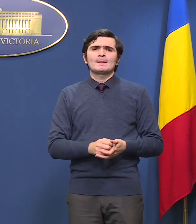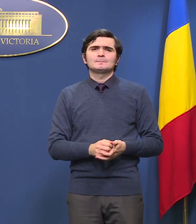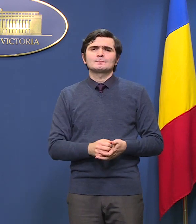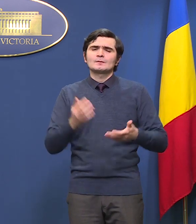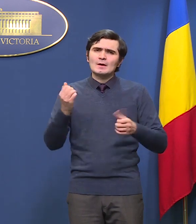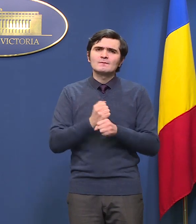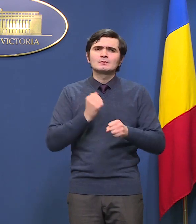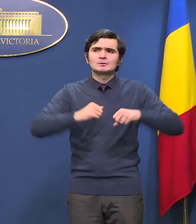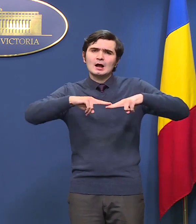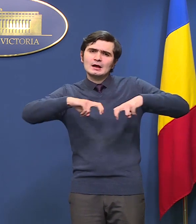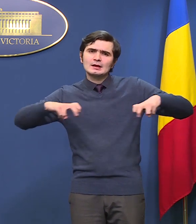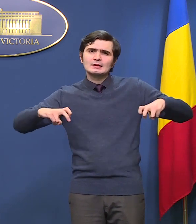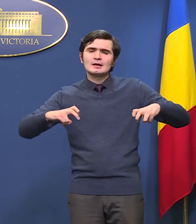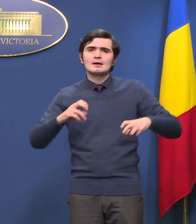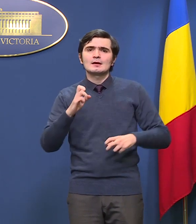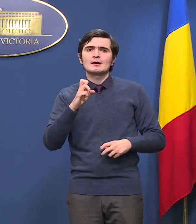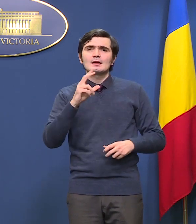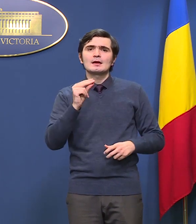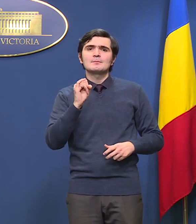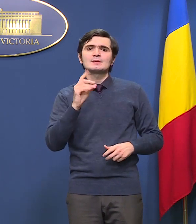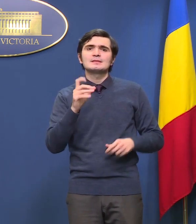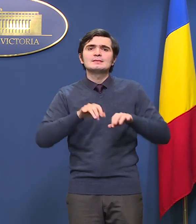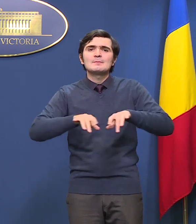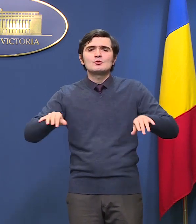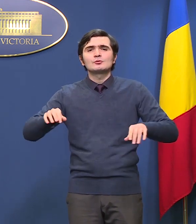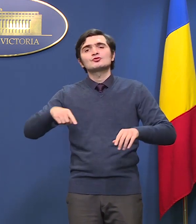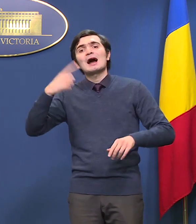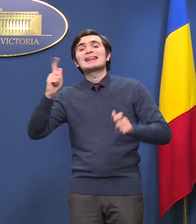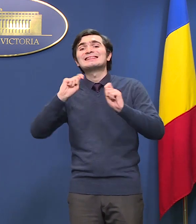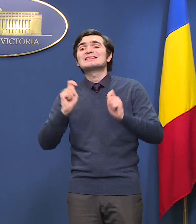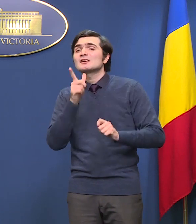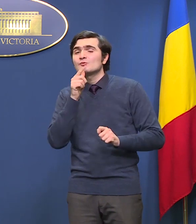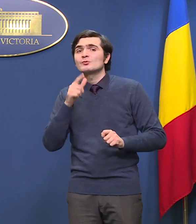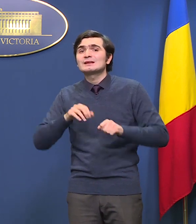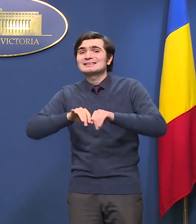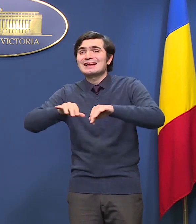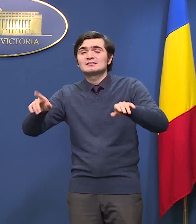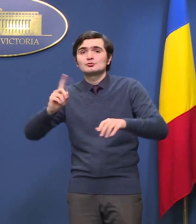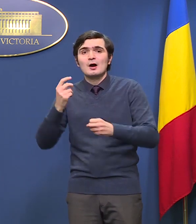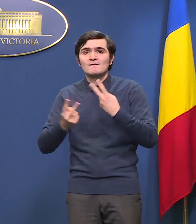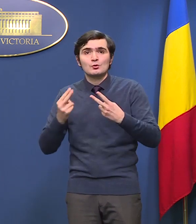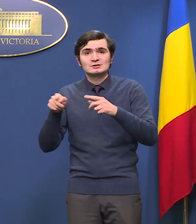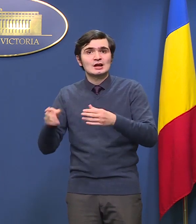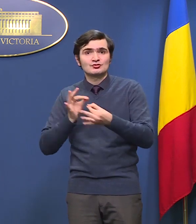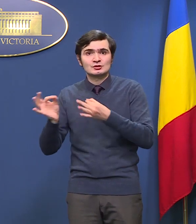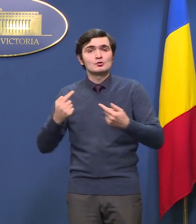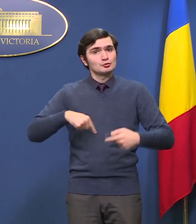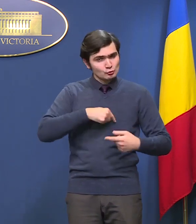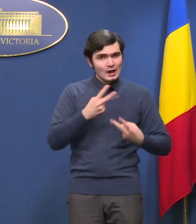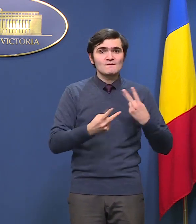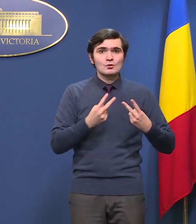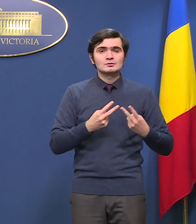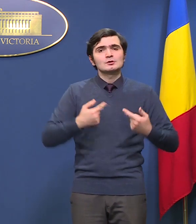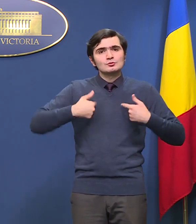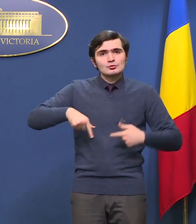anchetelor epidemiologice, care n-au fost folosite de unele dintre țările în care s-a extins epidemia. Am luat măsuri